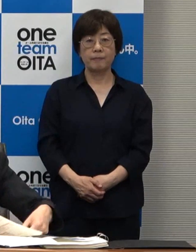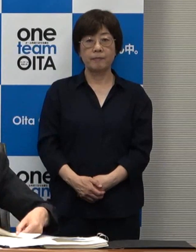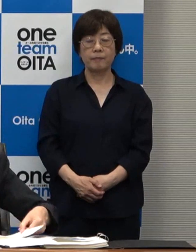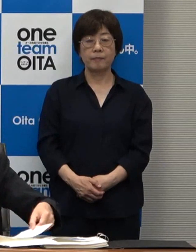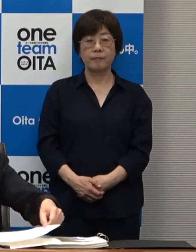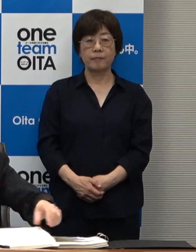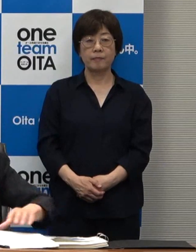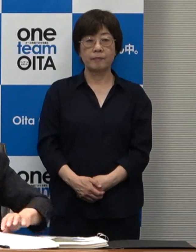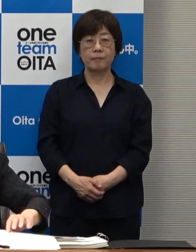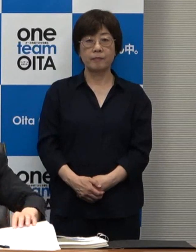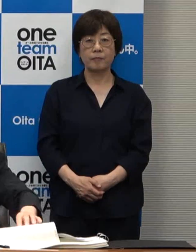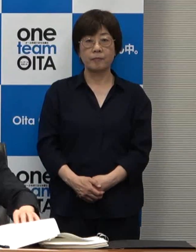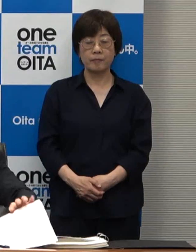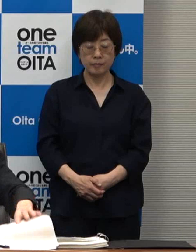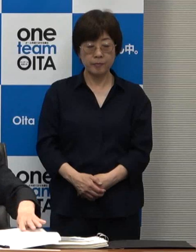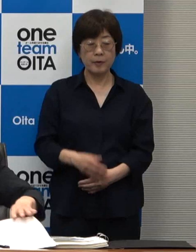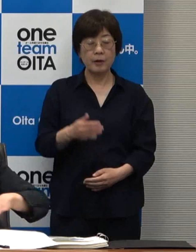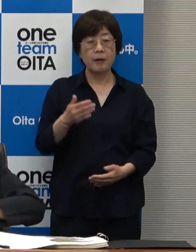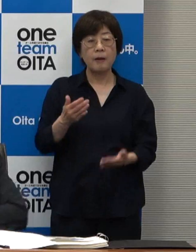プライマリーバランス、